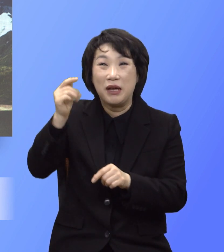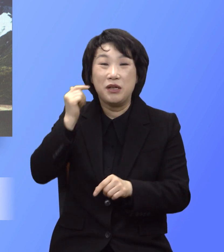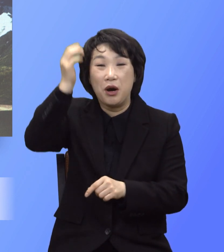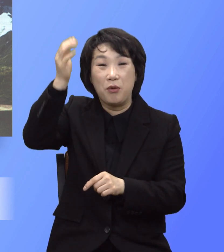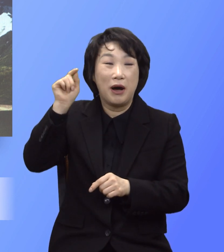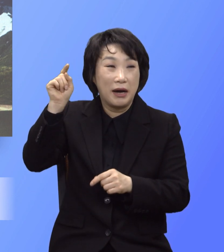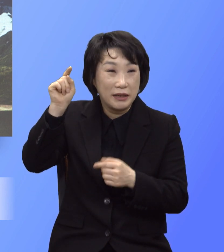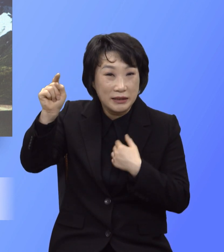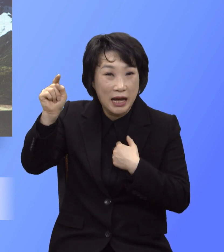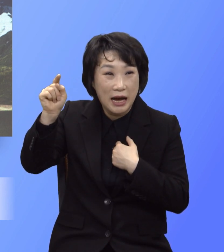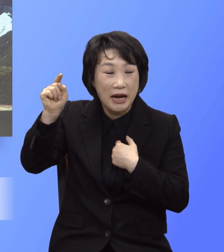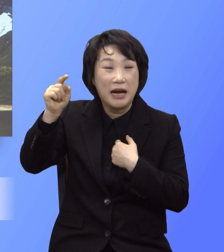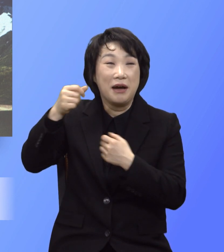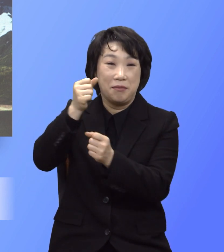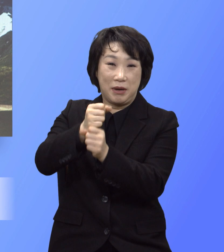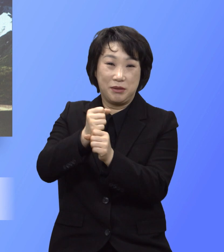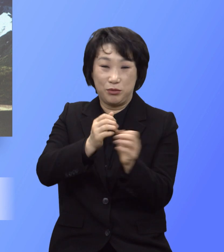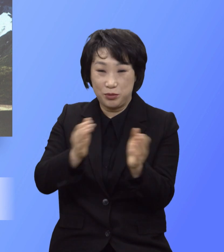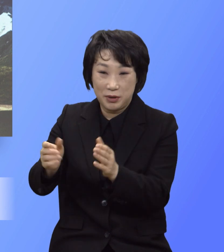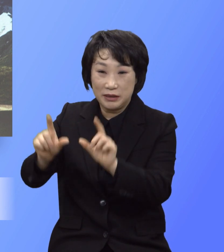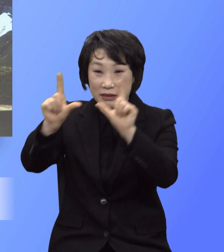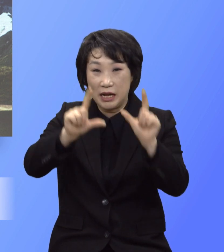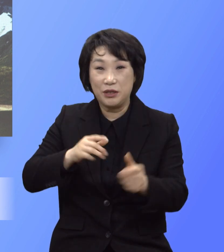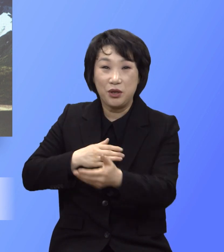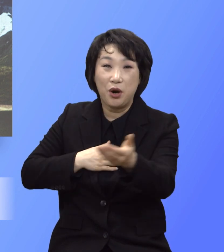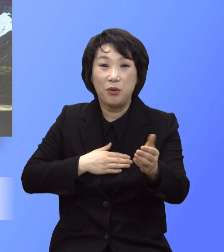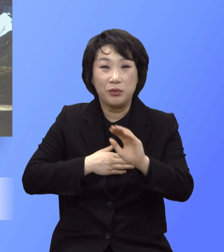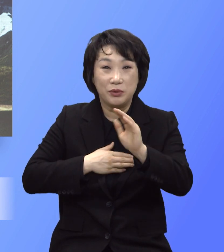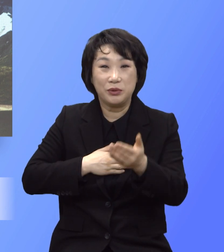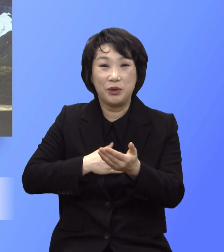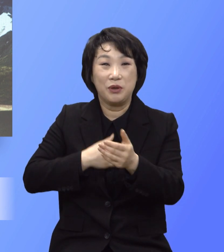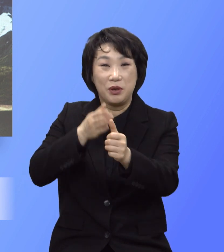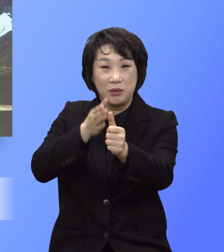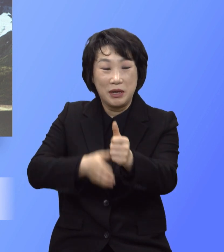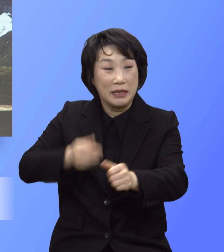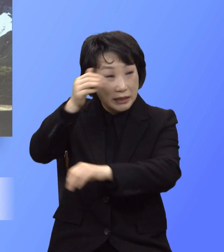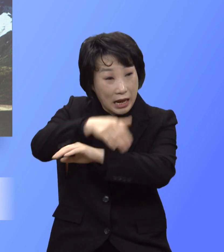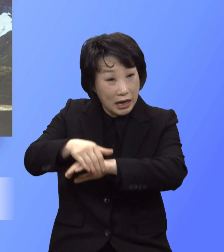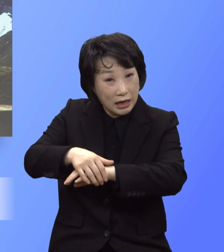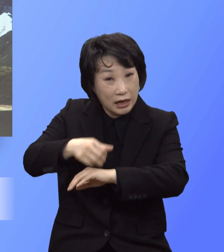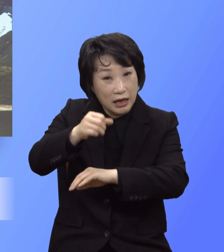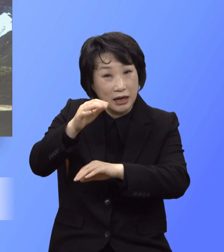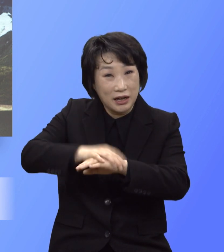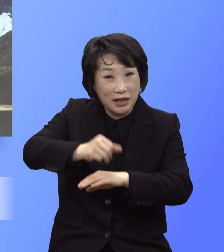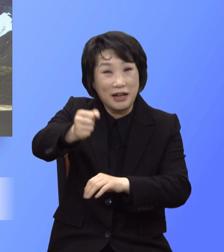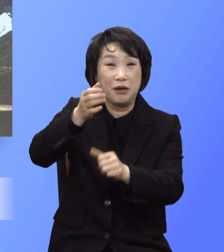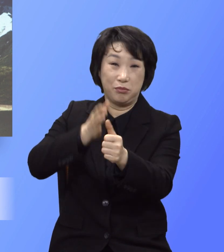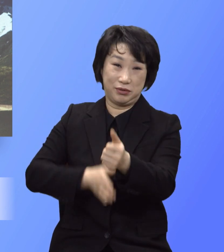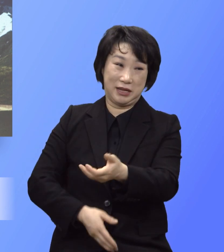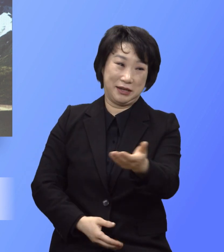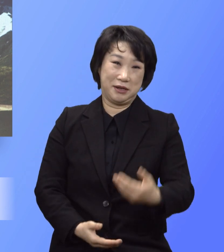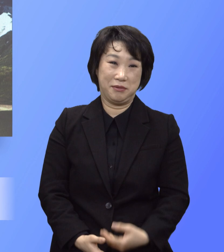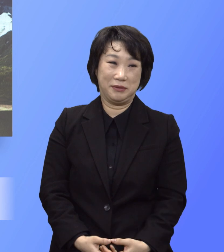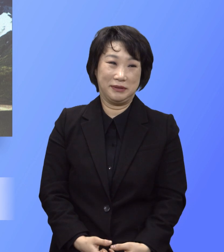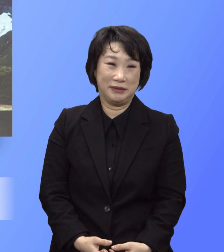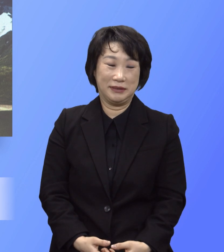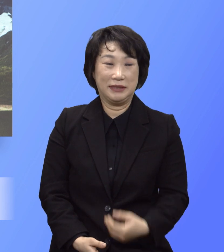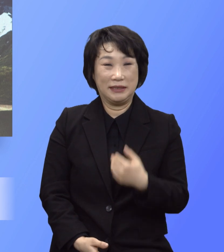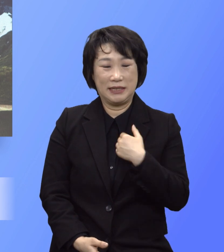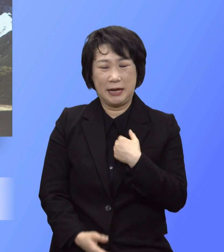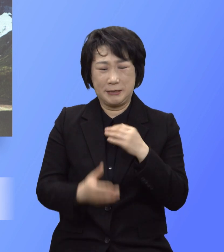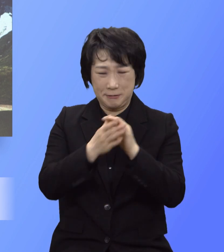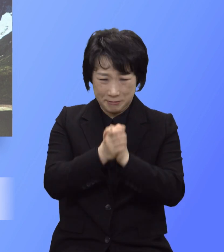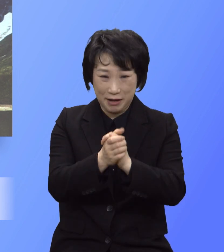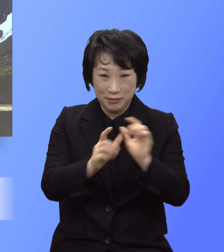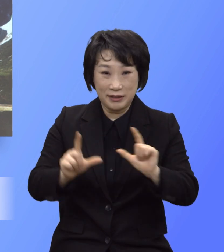영광을 생산하며 사는 여러분이 되려고 계획을 세우시기를 바랍니다. 나는